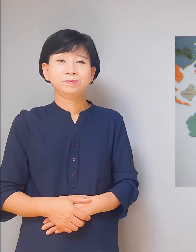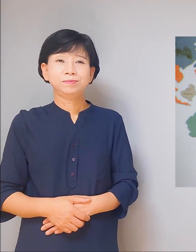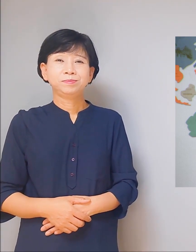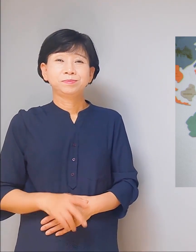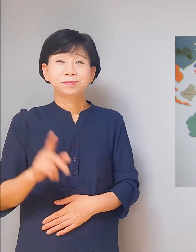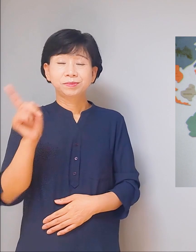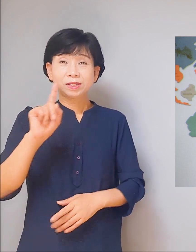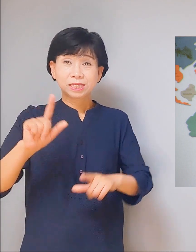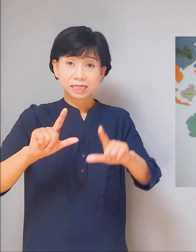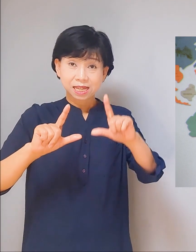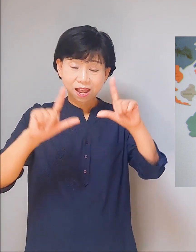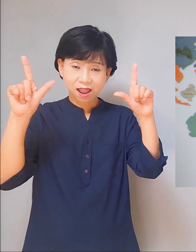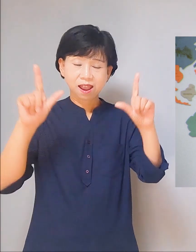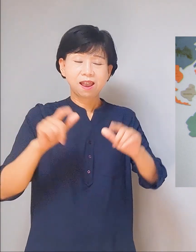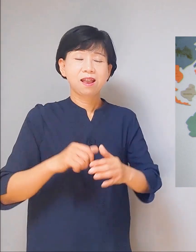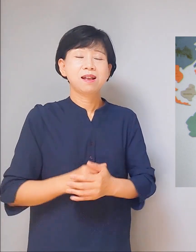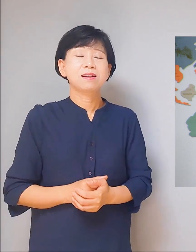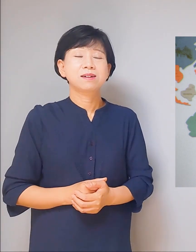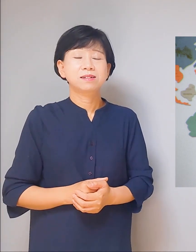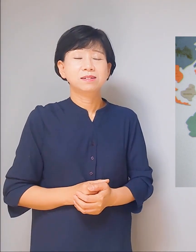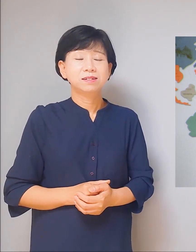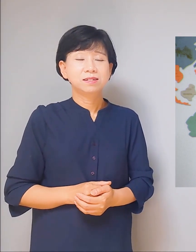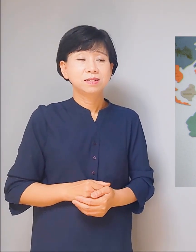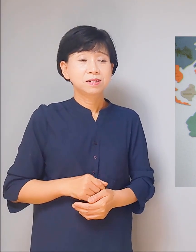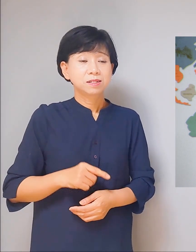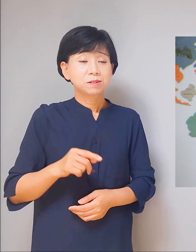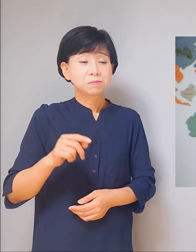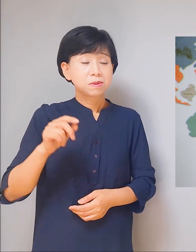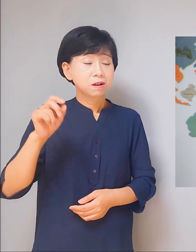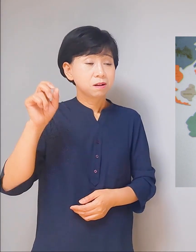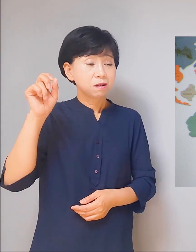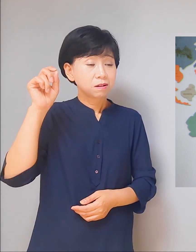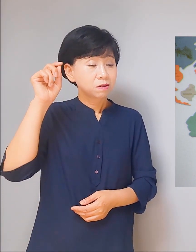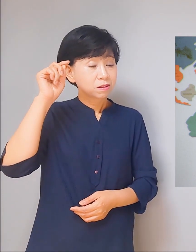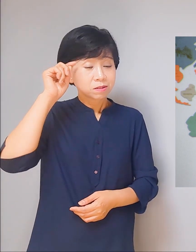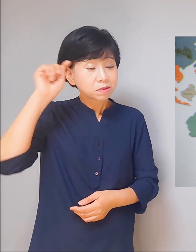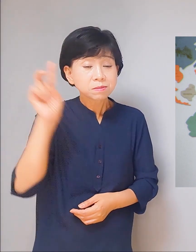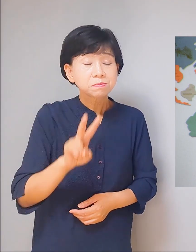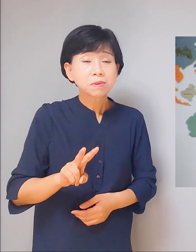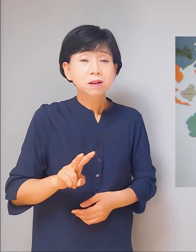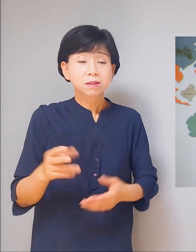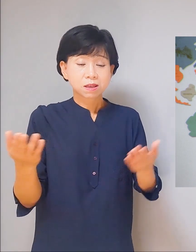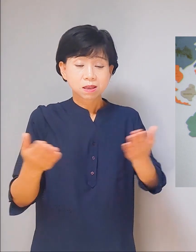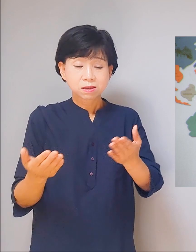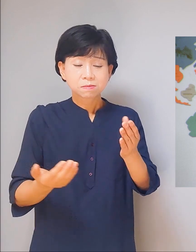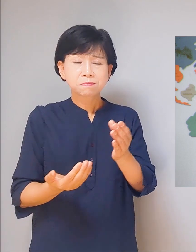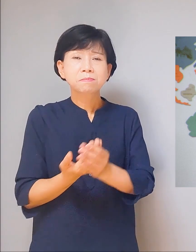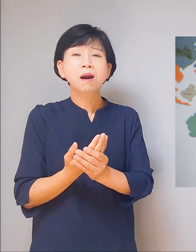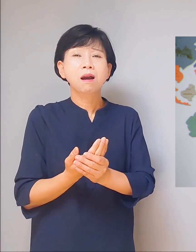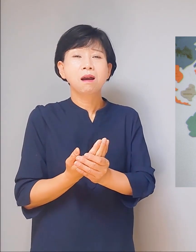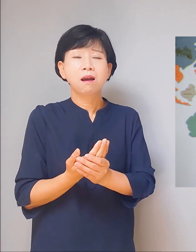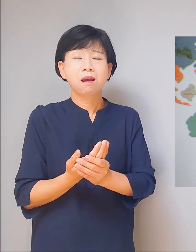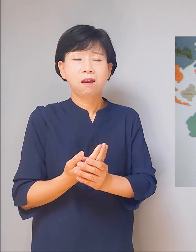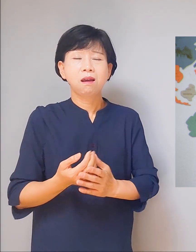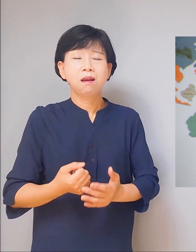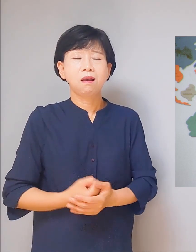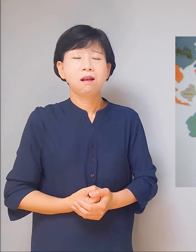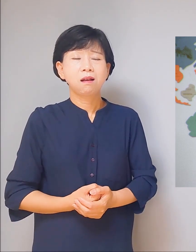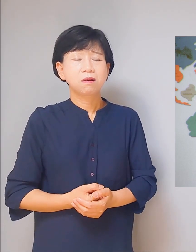어느 날 뜻밖의 일이 일어나는 거죠. 전혀 생각지도